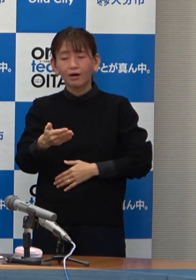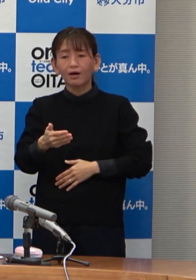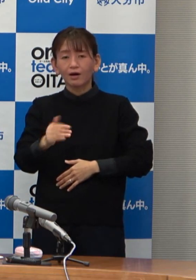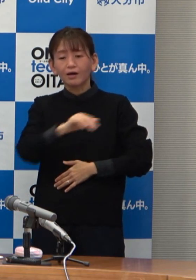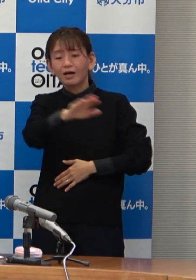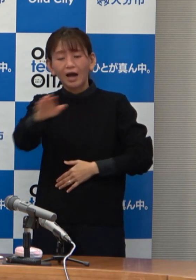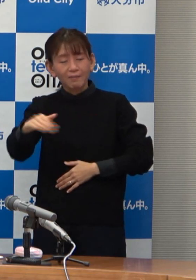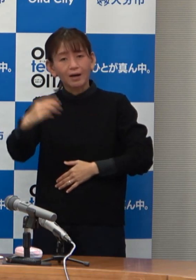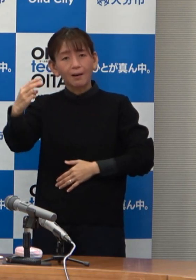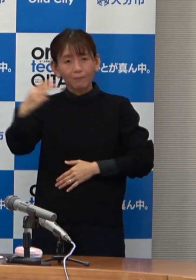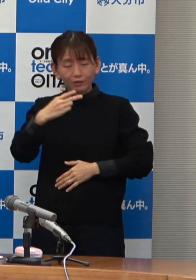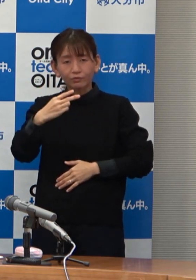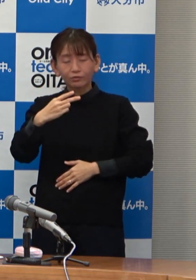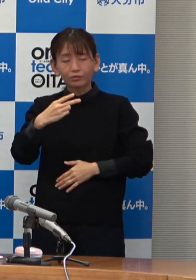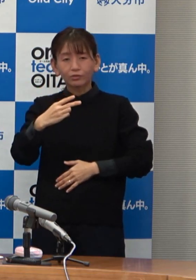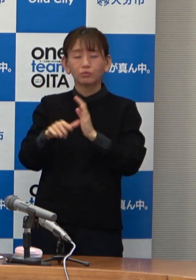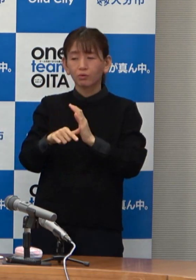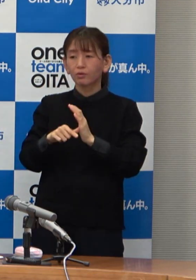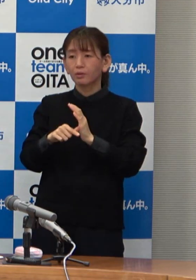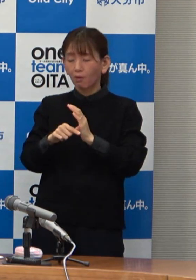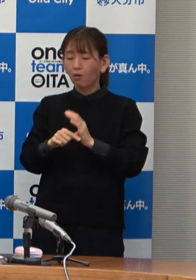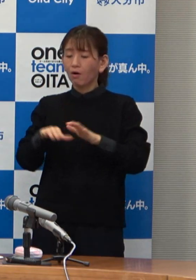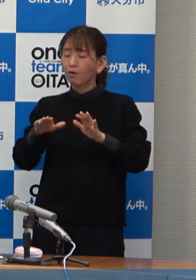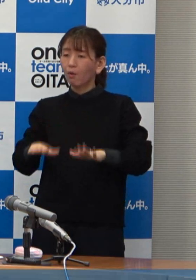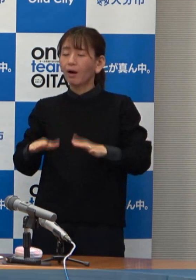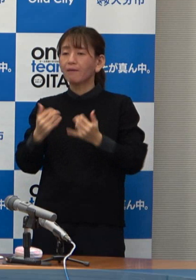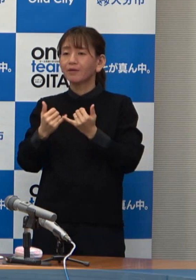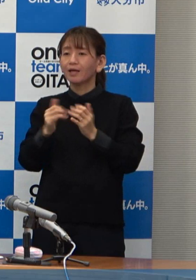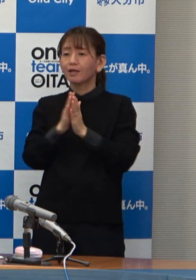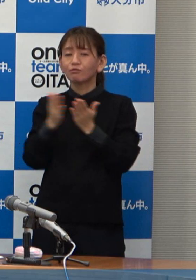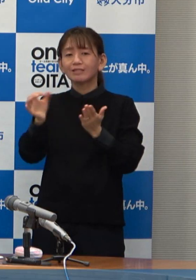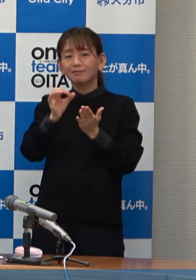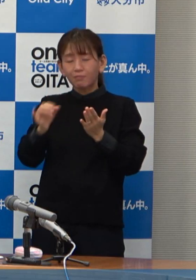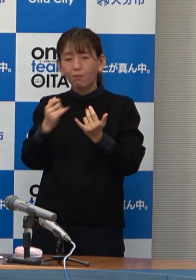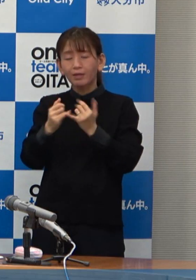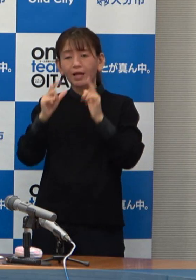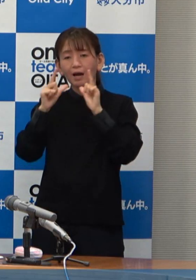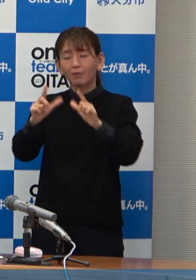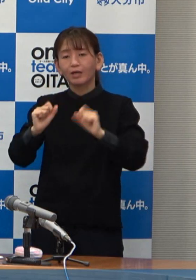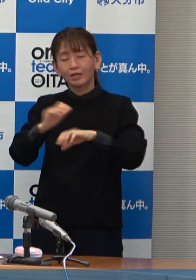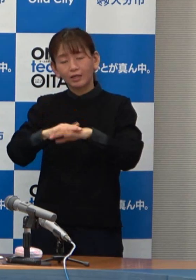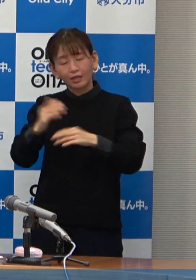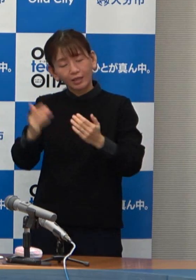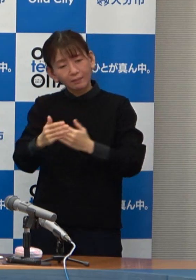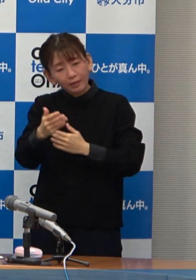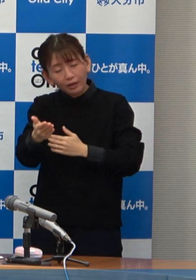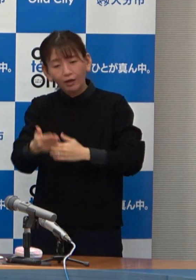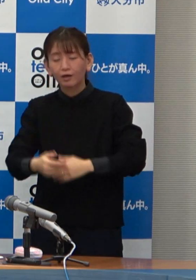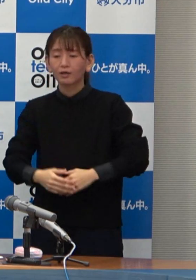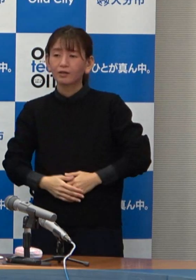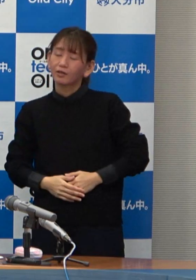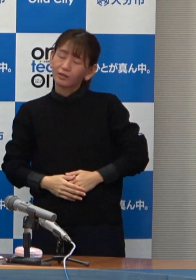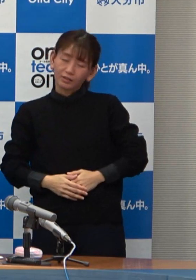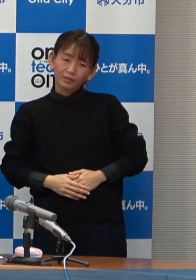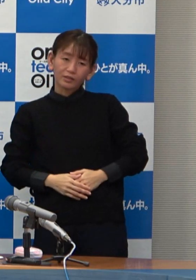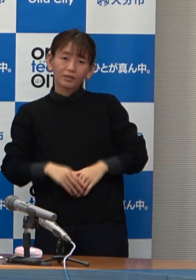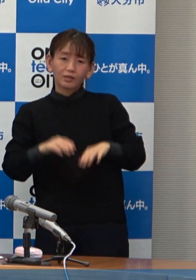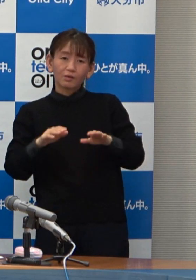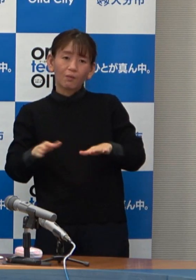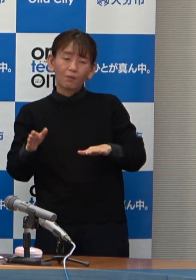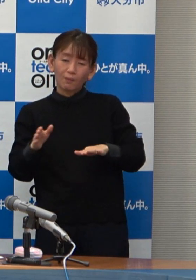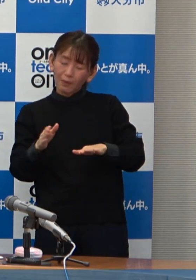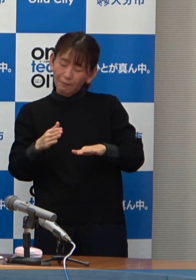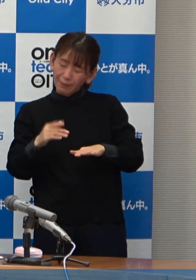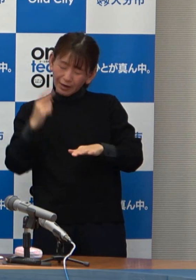はなかろうかと思ってますあのこれから考え直すかもしれませんけど私はこの形